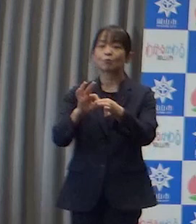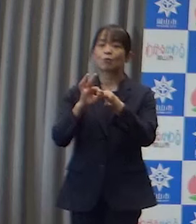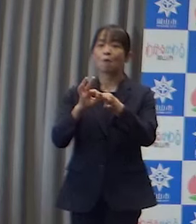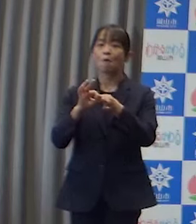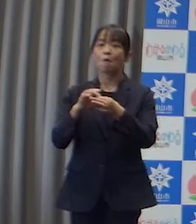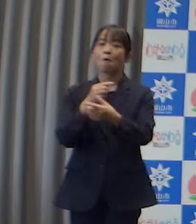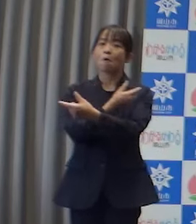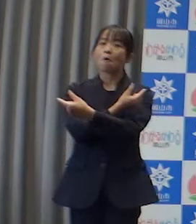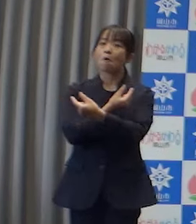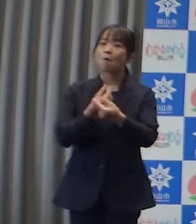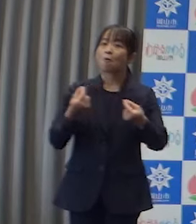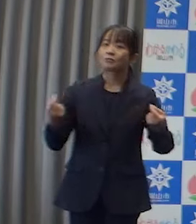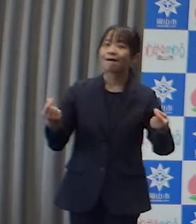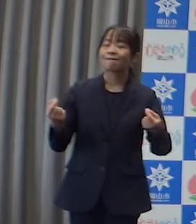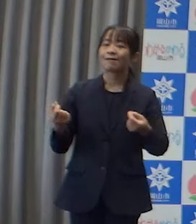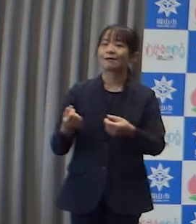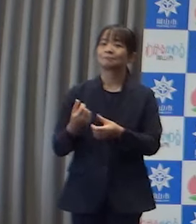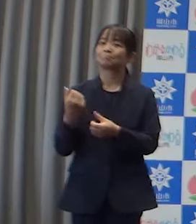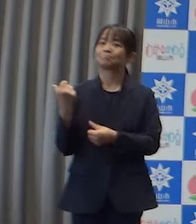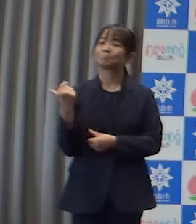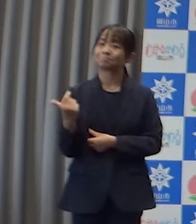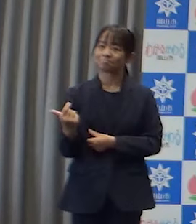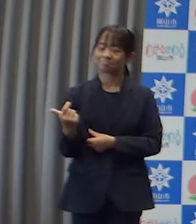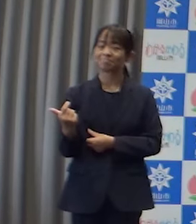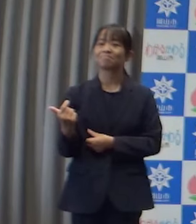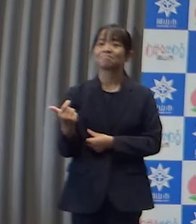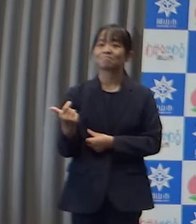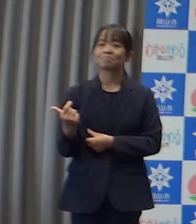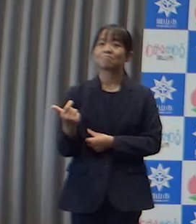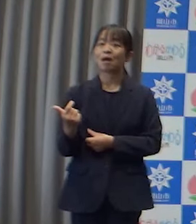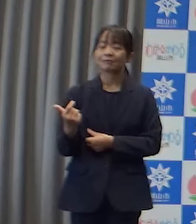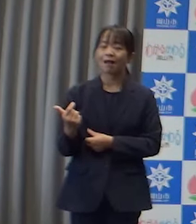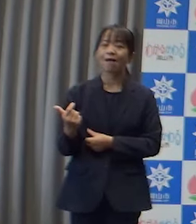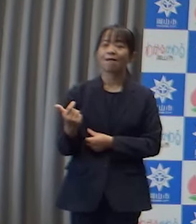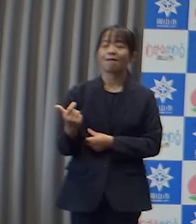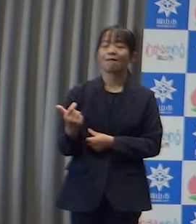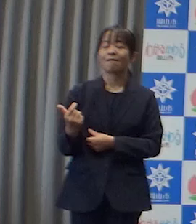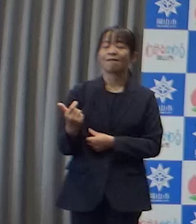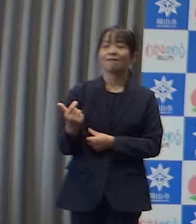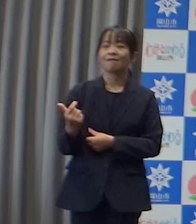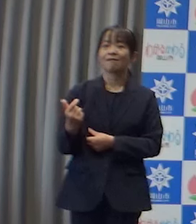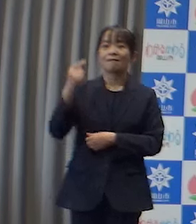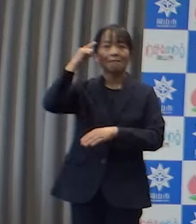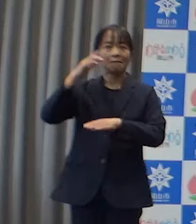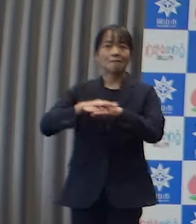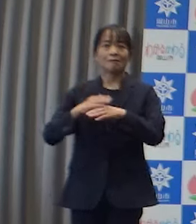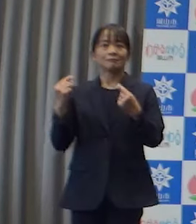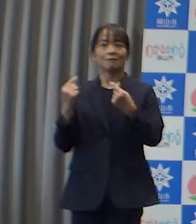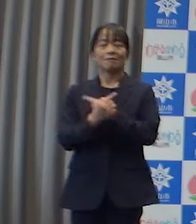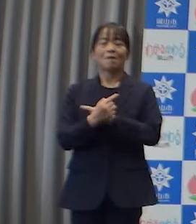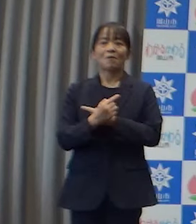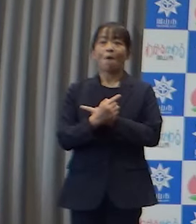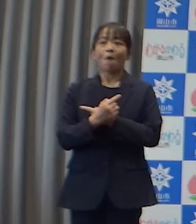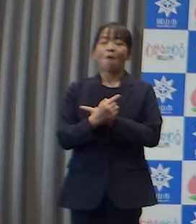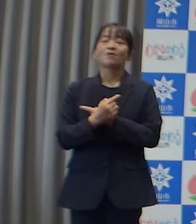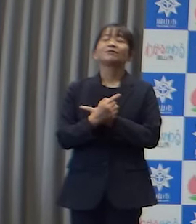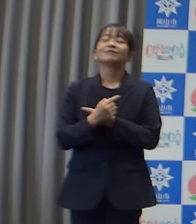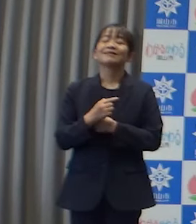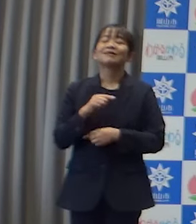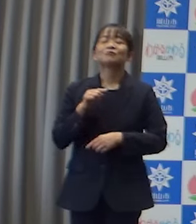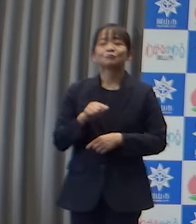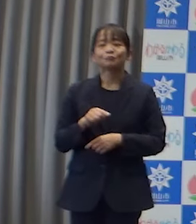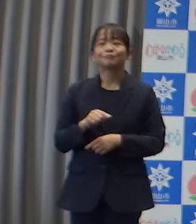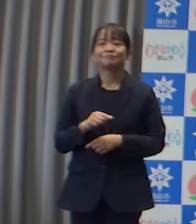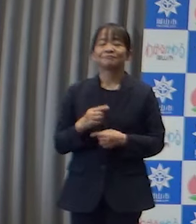がカルチャーショックを受けていく、変化が出てくる、こういったことはね、素晴らしいことだなというように思いました